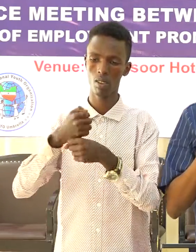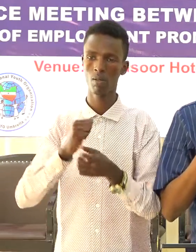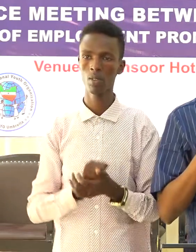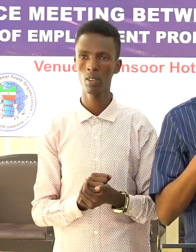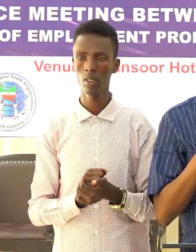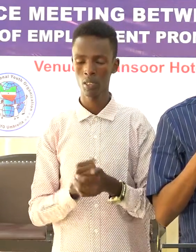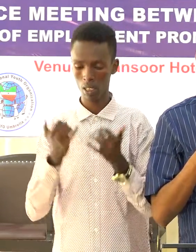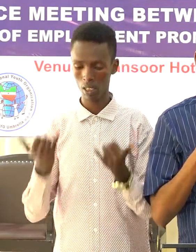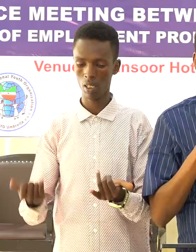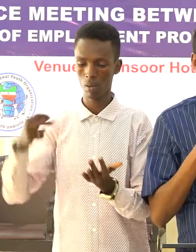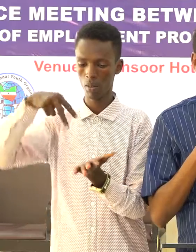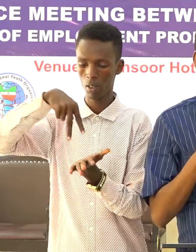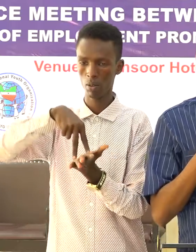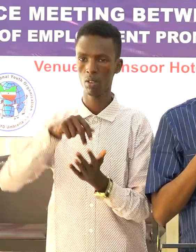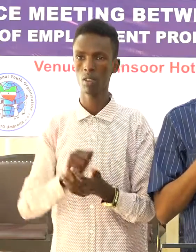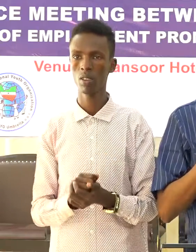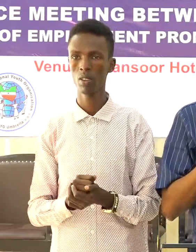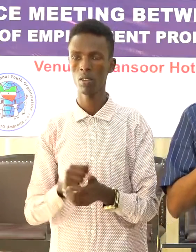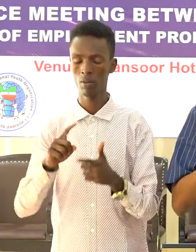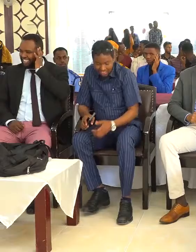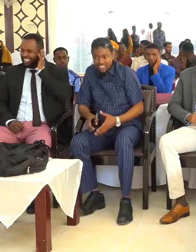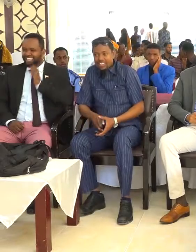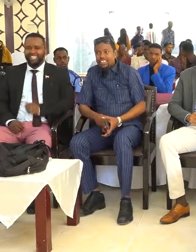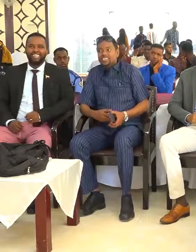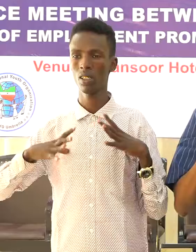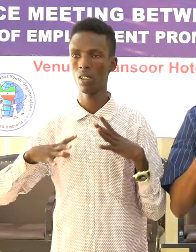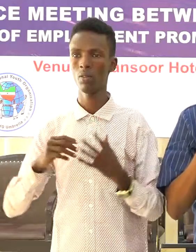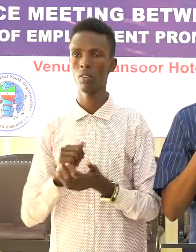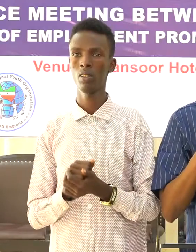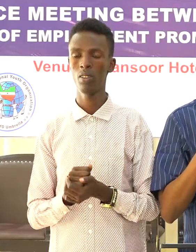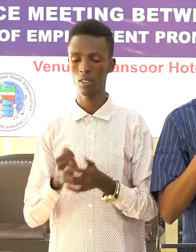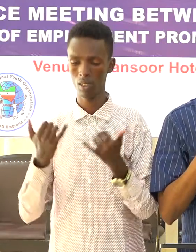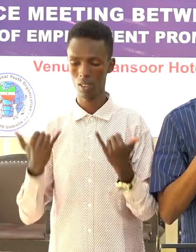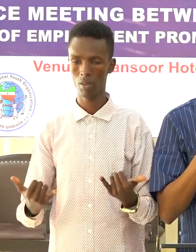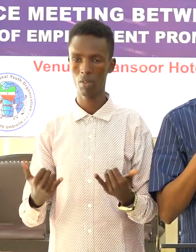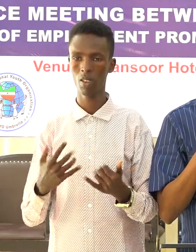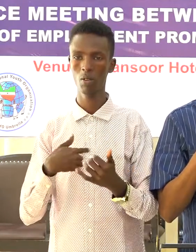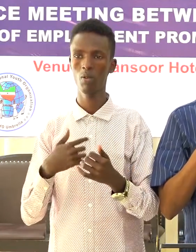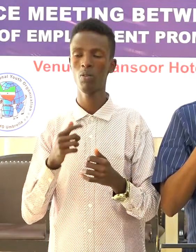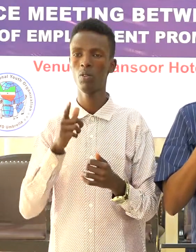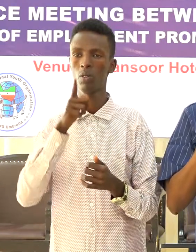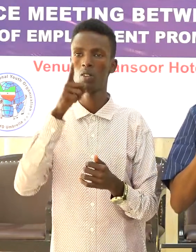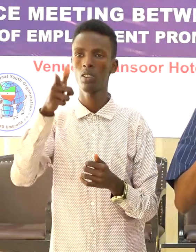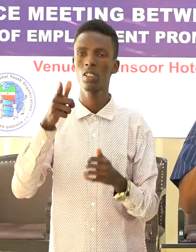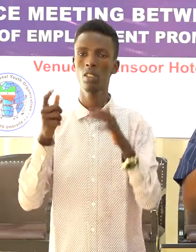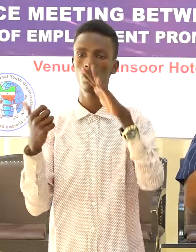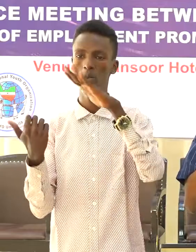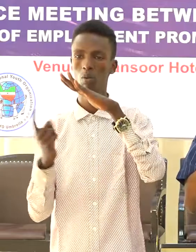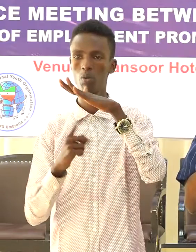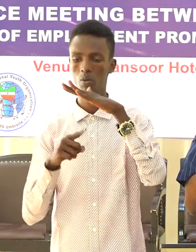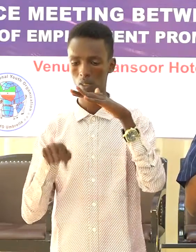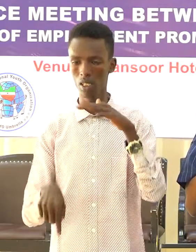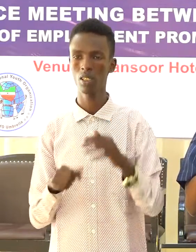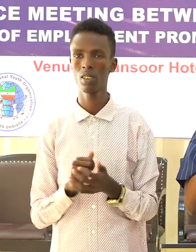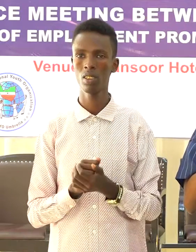iyadoo runtii ka shaqeynaysa marka arrimihii bulshada waxaan jeclaa inaan ka cadeyno anaga wasaarad ahaan qof kastoo baahi